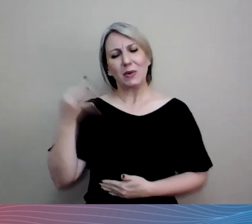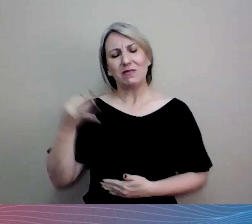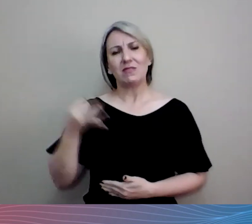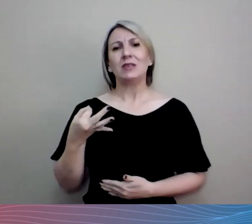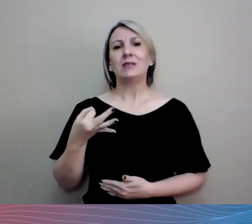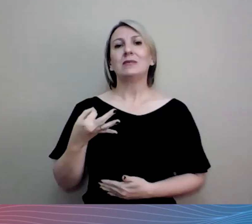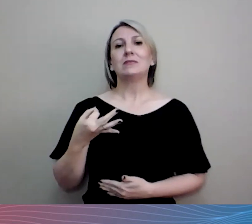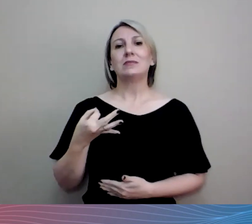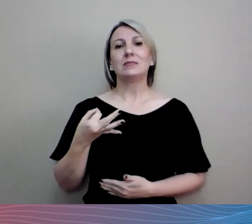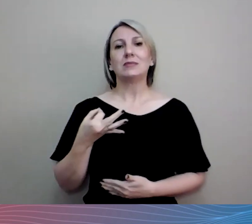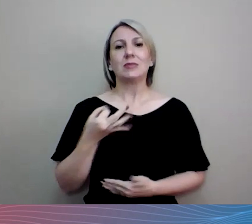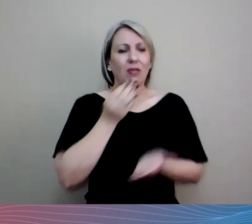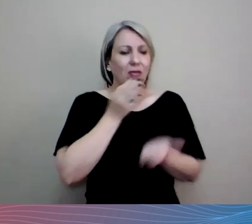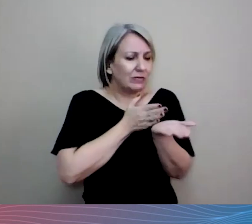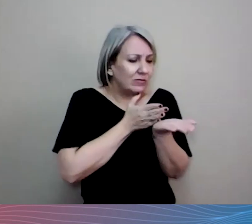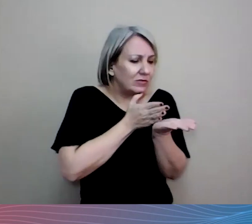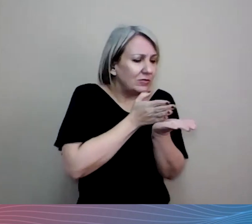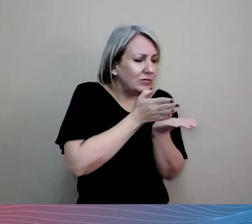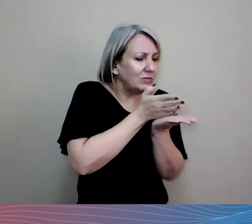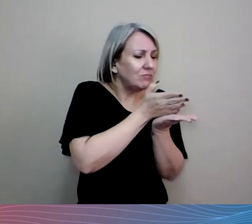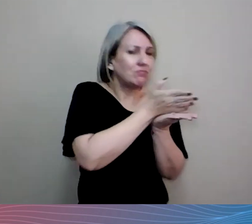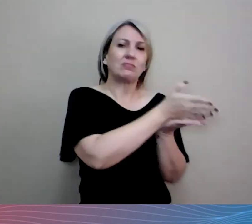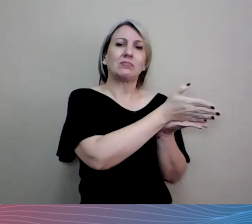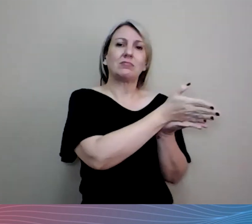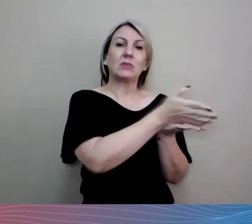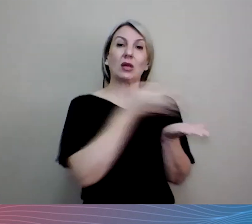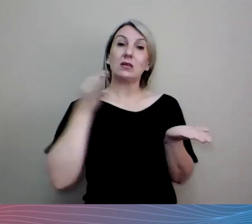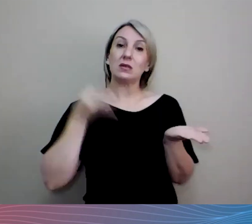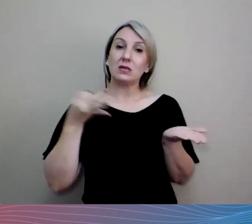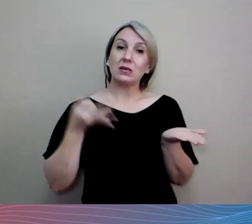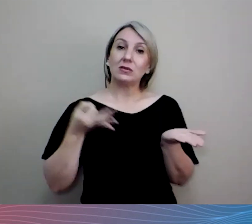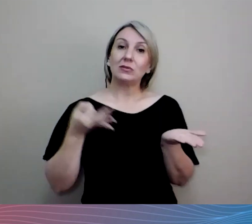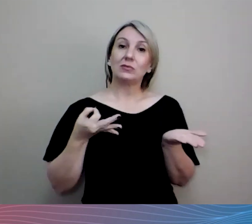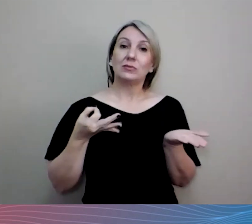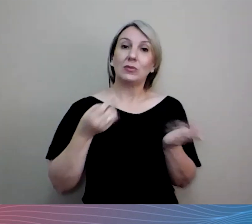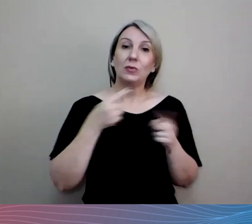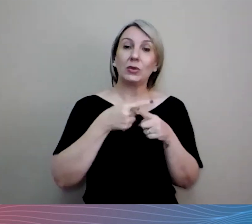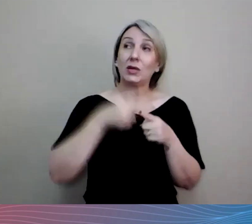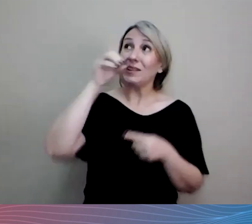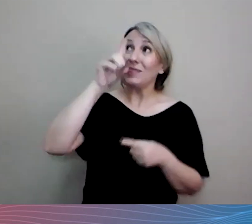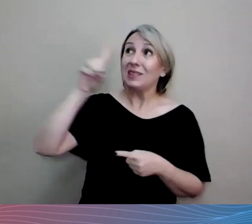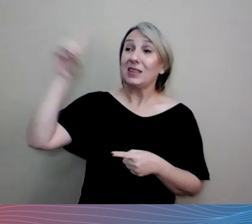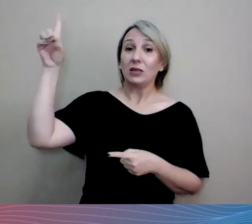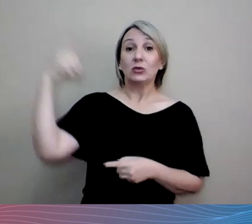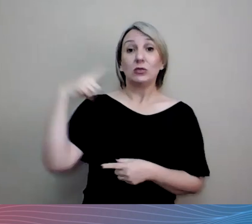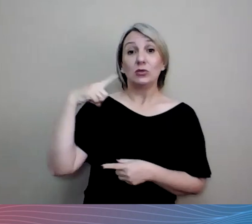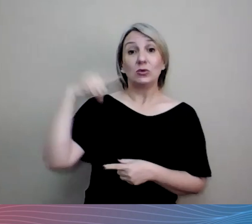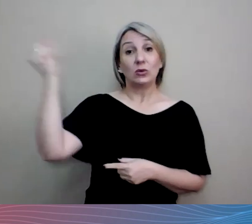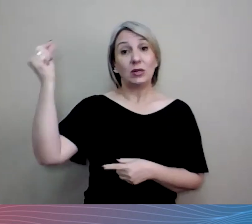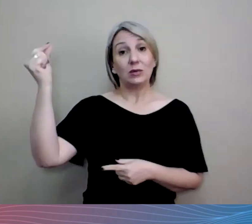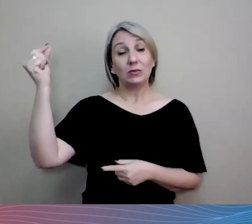ter um proceder digno do chamamento que Deus fez para com você, tá?